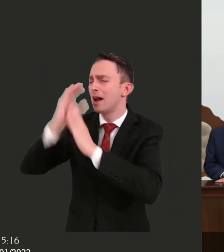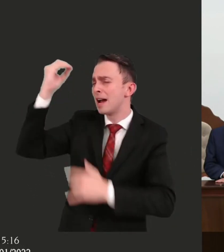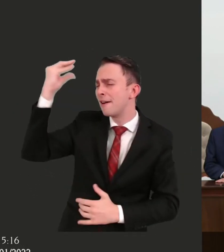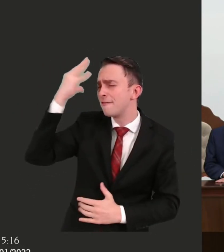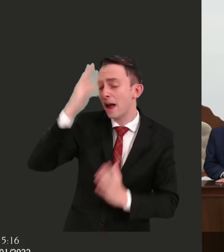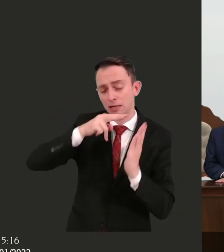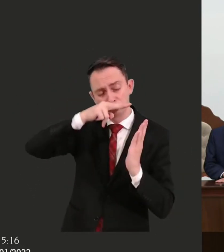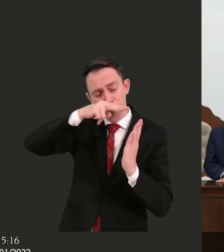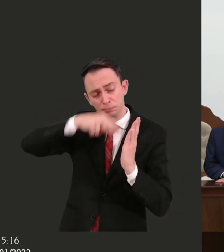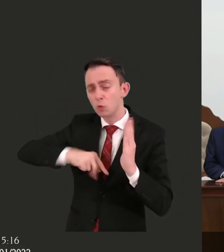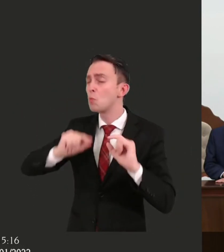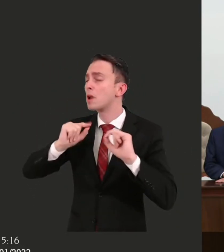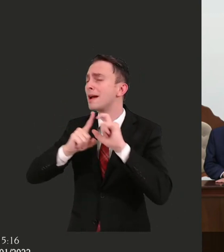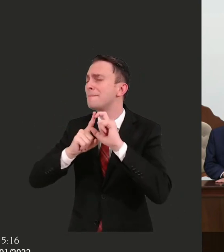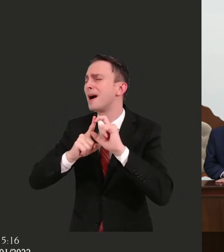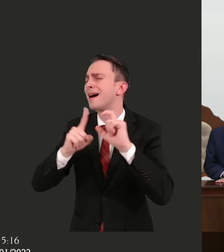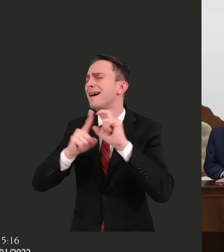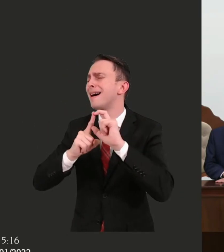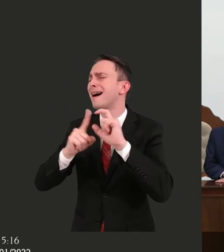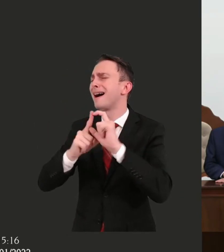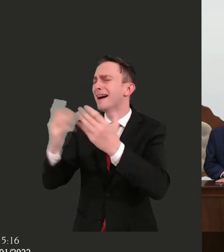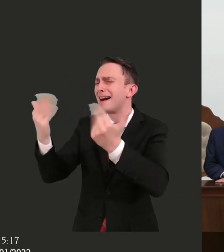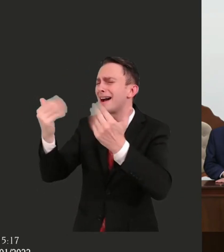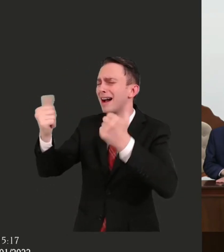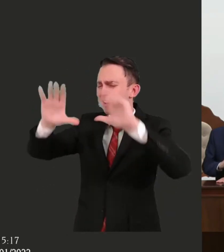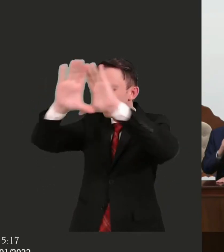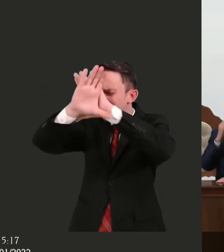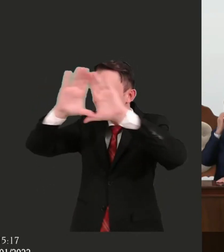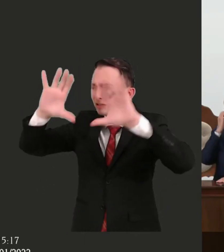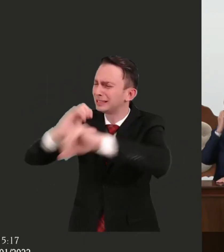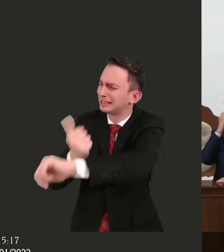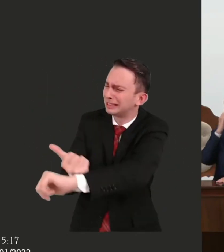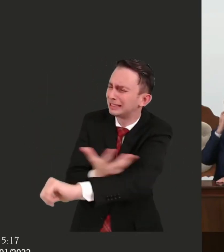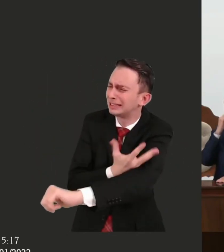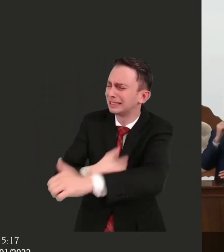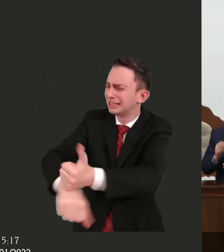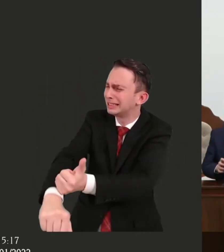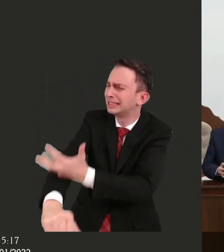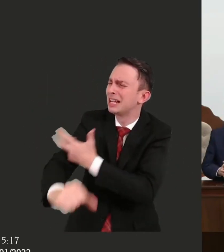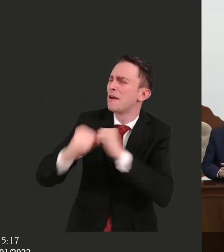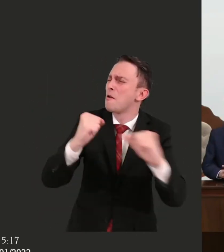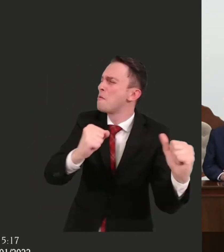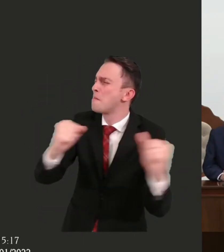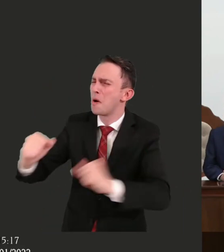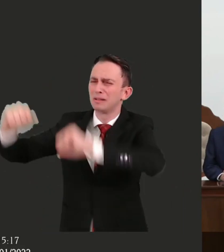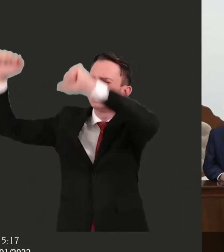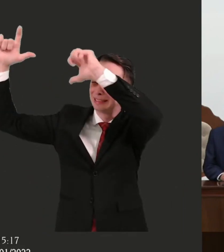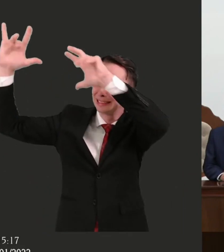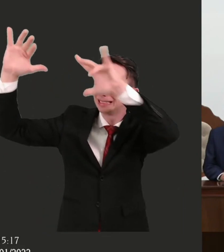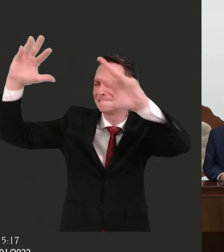nossas almas, mande as virtudes e o poder do alto, Senhor, para que dela possamos